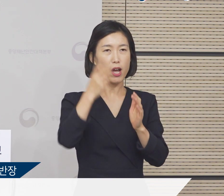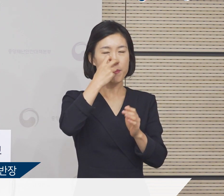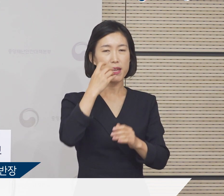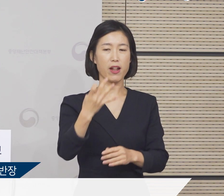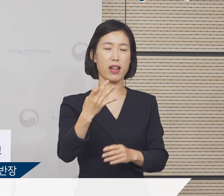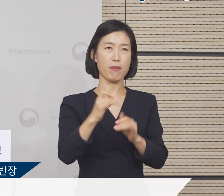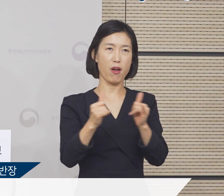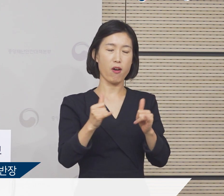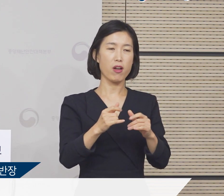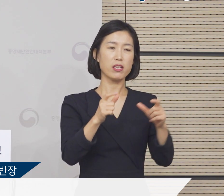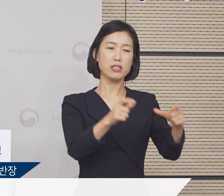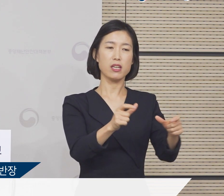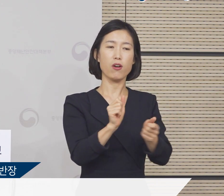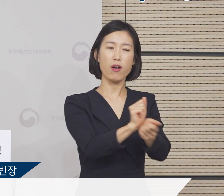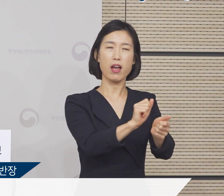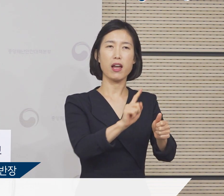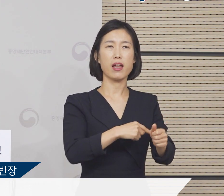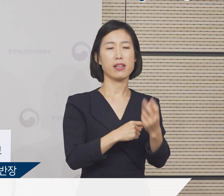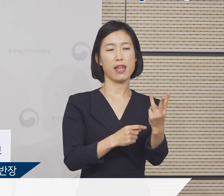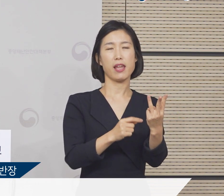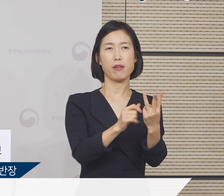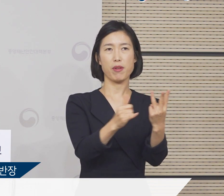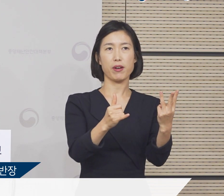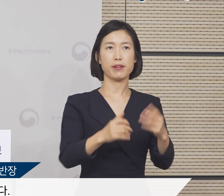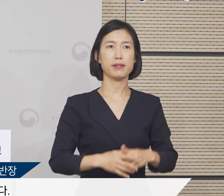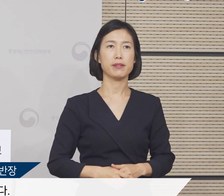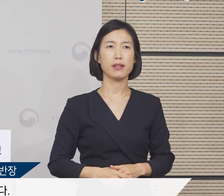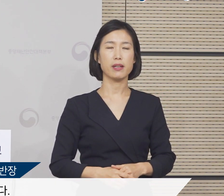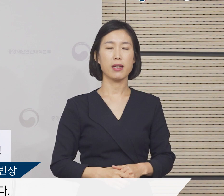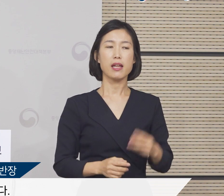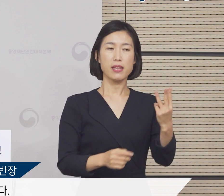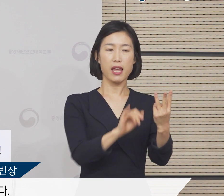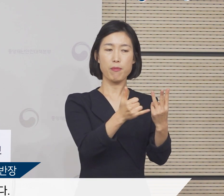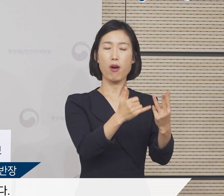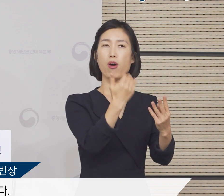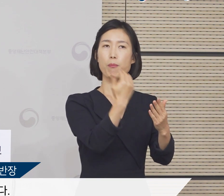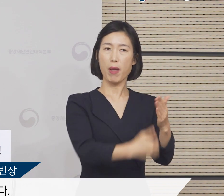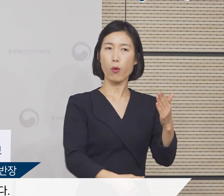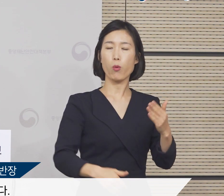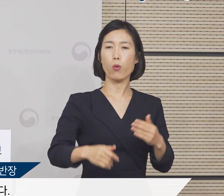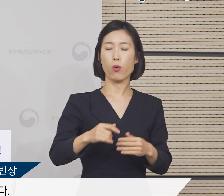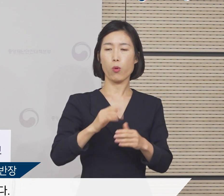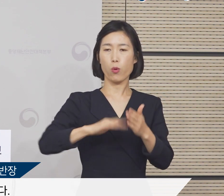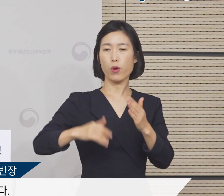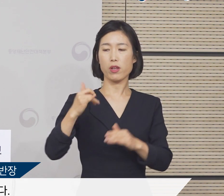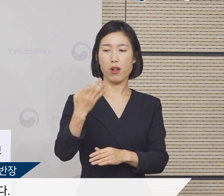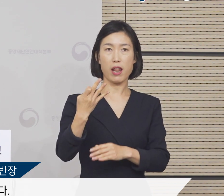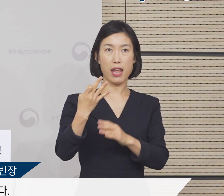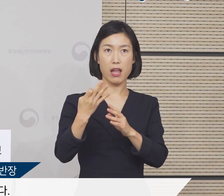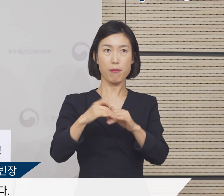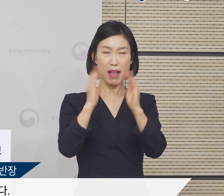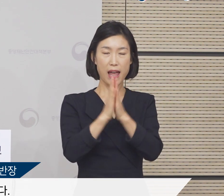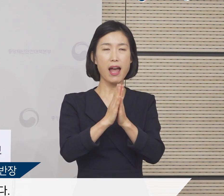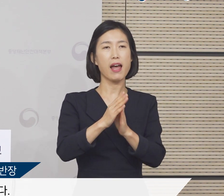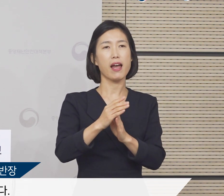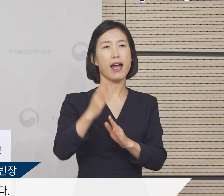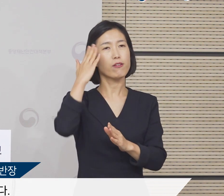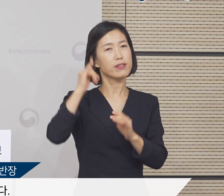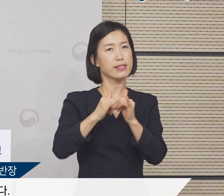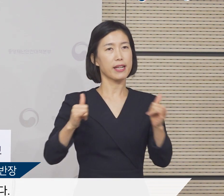14건, 지역사회 확진 사례가 3건입니다. 3명을 제외한 14명이 모두 우리 국민입니다.